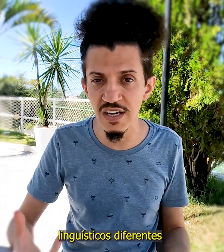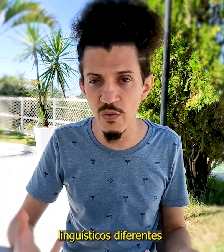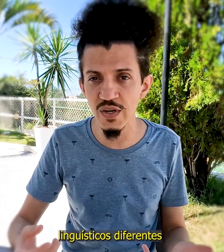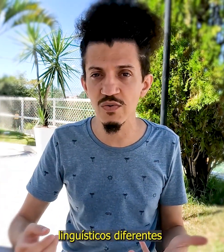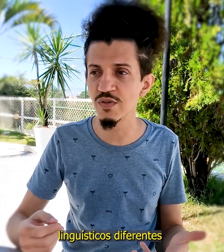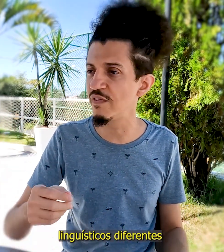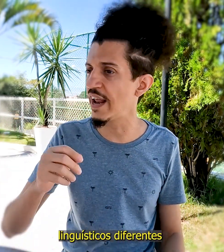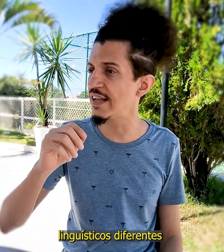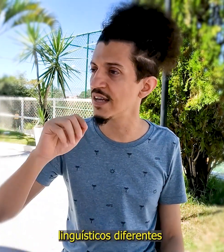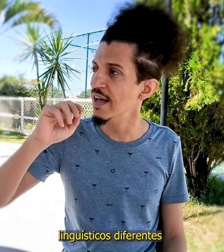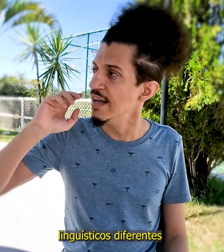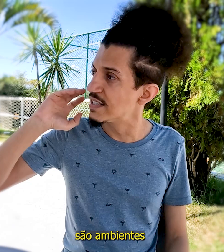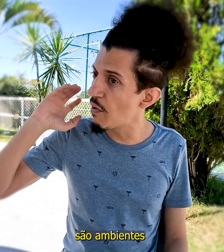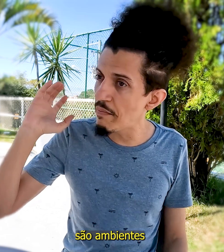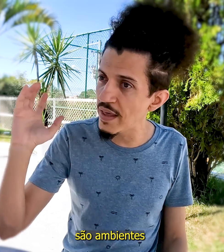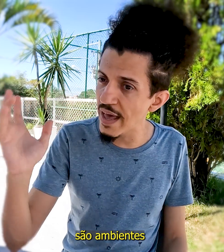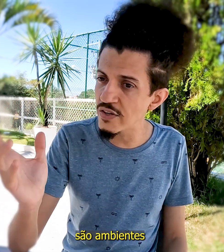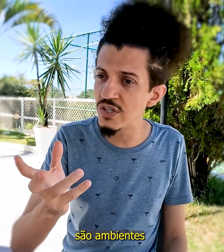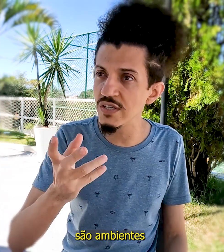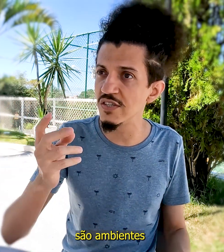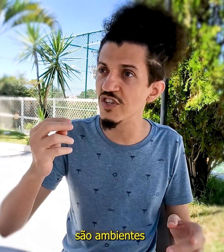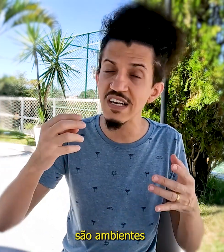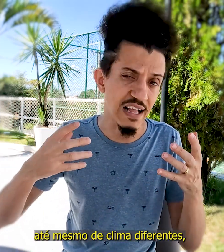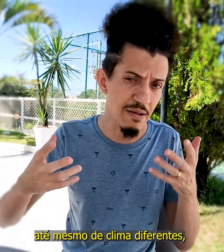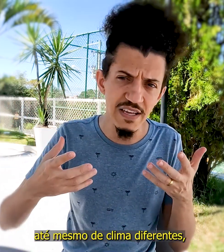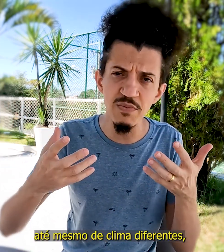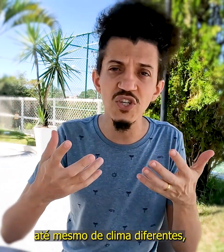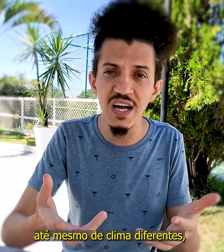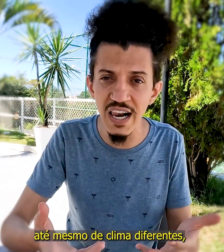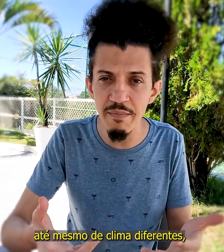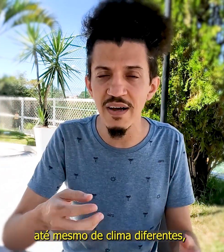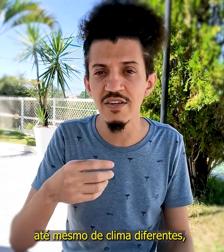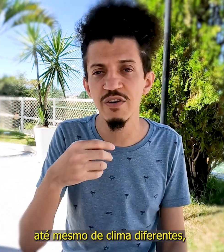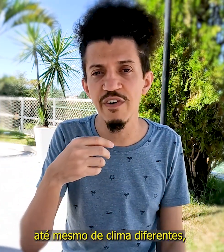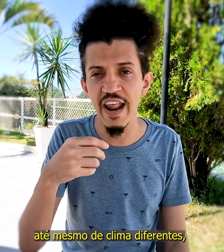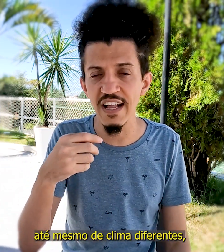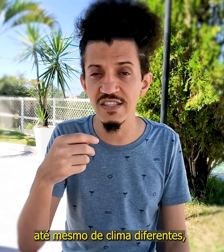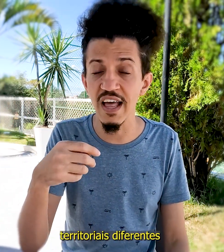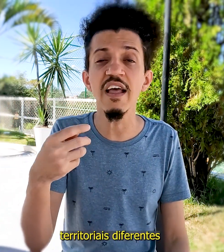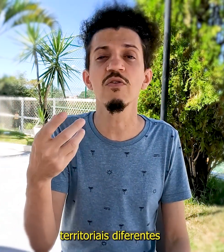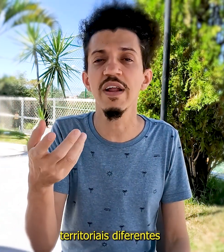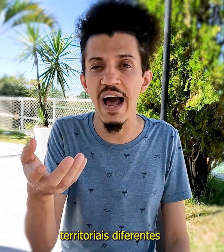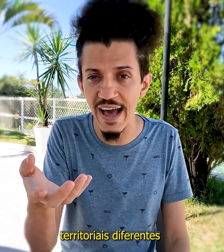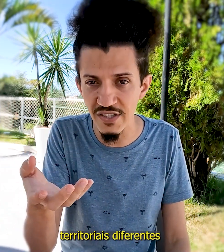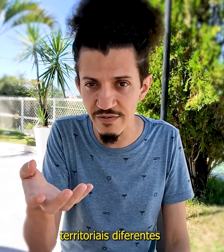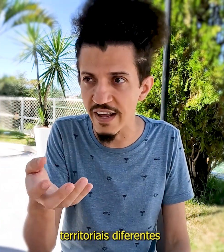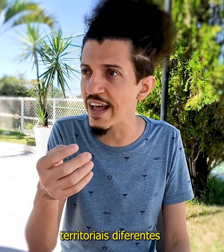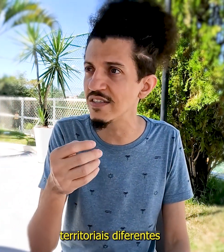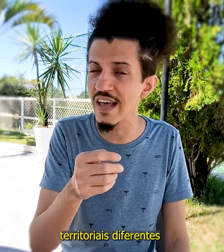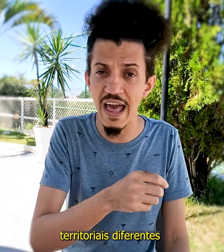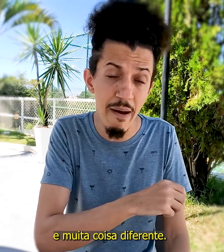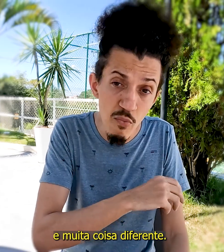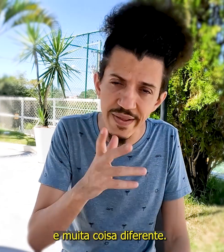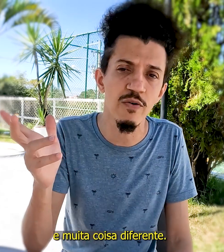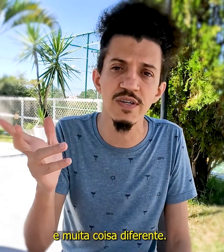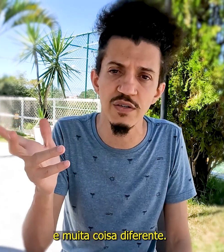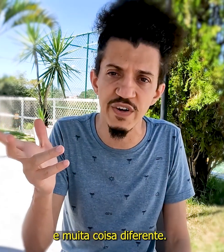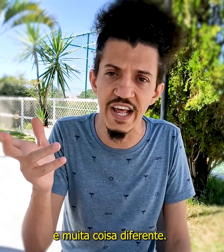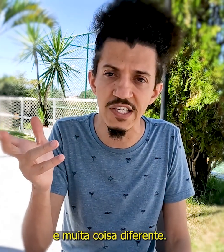linguísticos diferentes, são ambientes até mesmo de clima diferentes, territoriais diferentes. É muita coisa diferente.